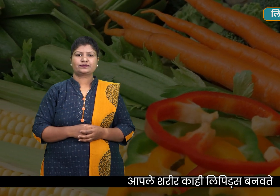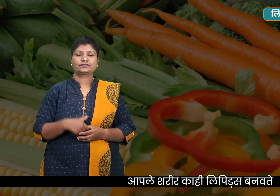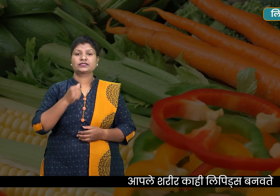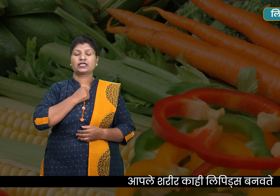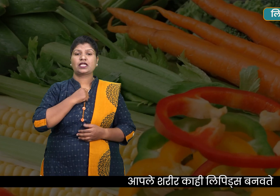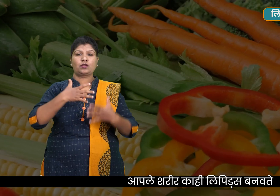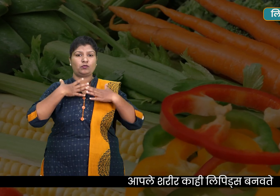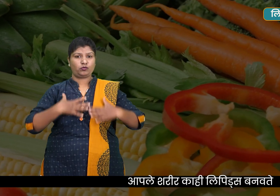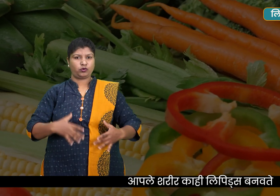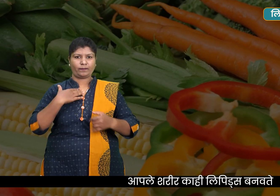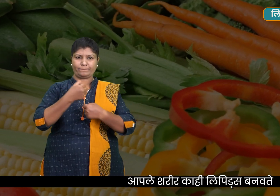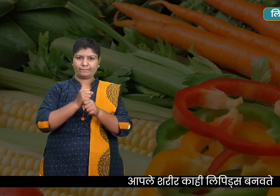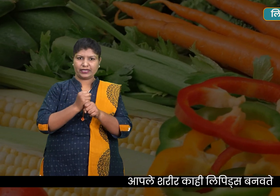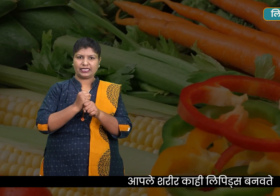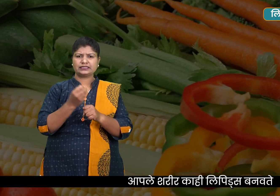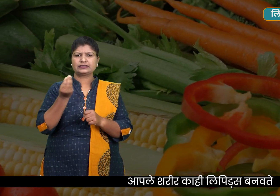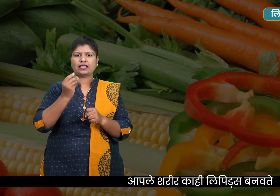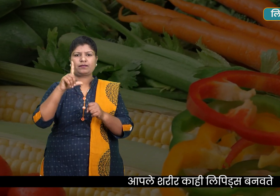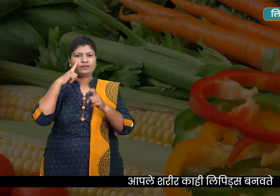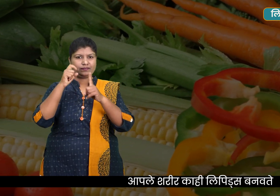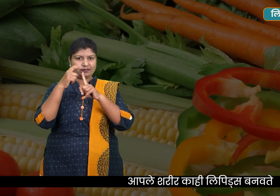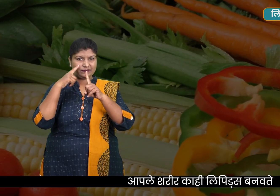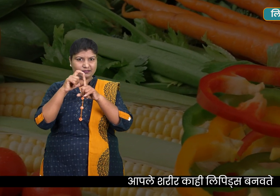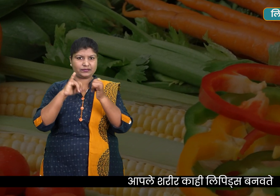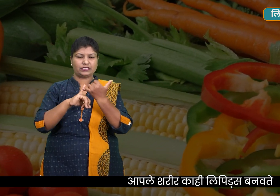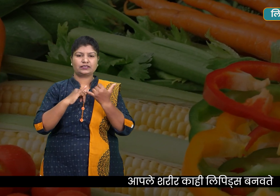आपले शरीर काही लिपिड्स बनवते